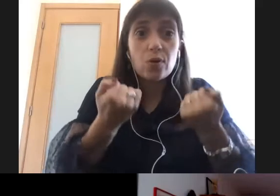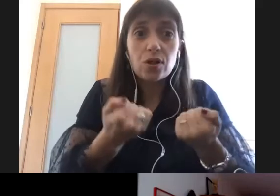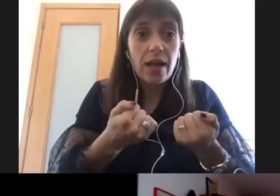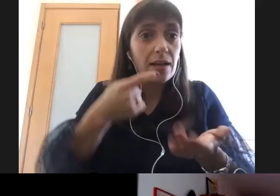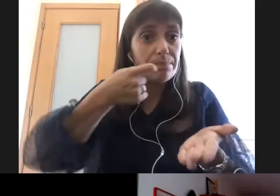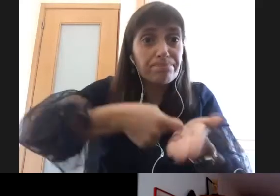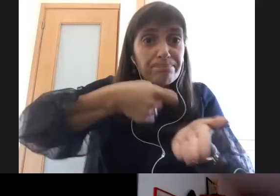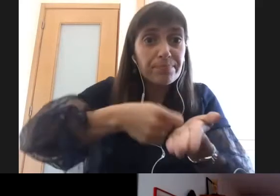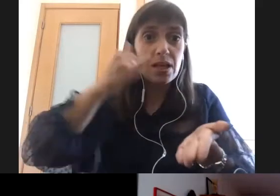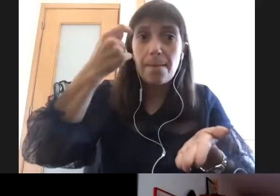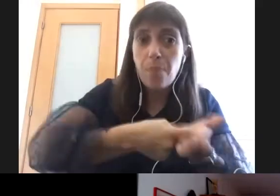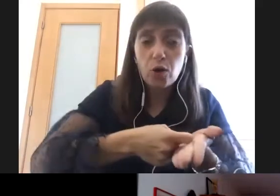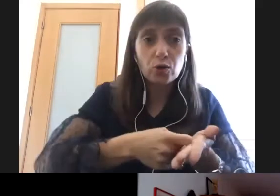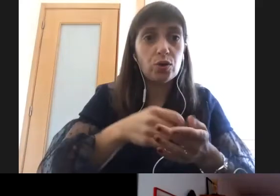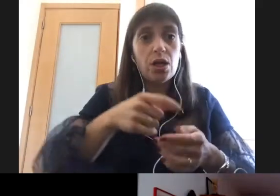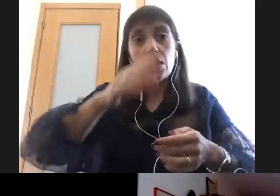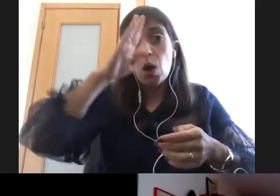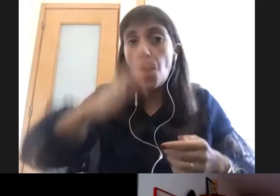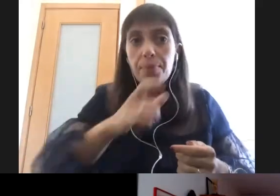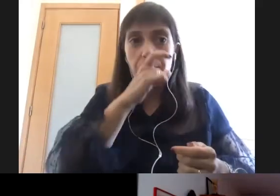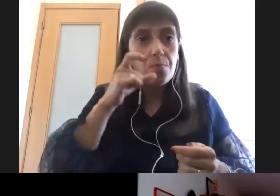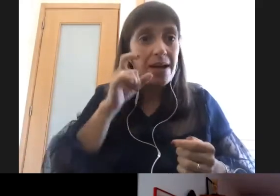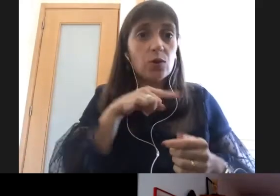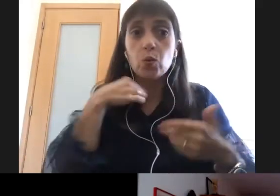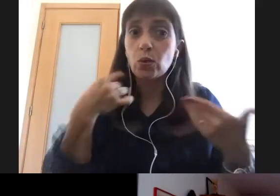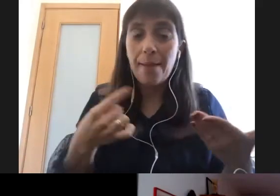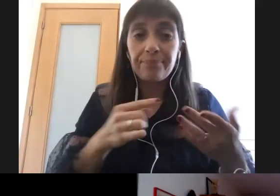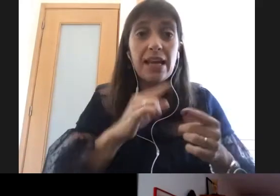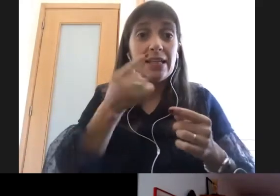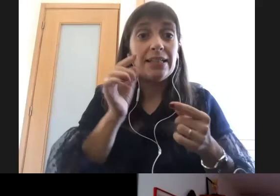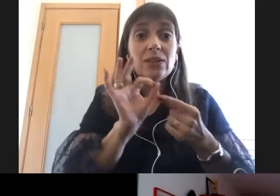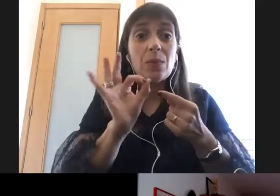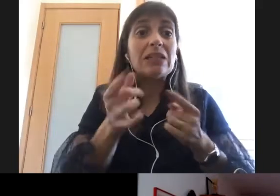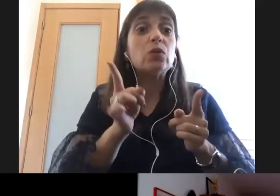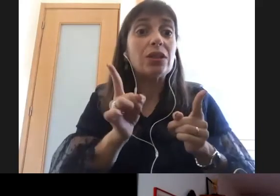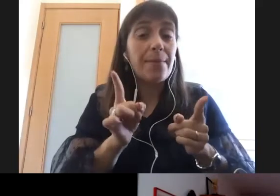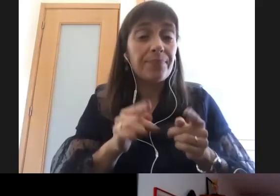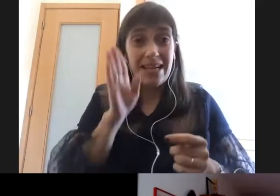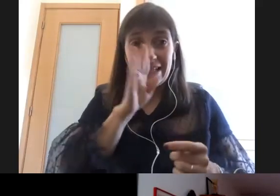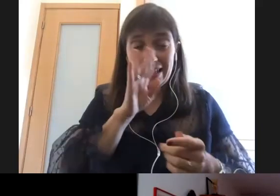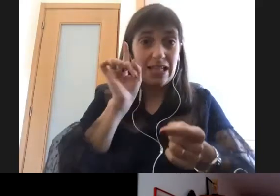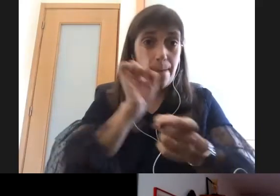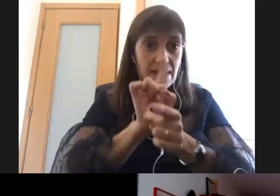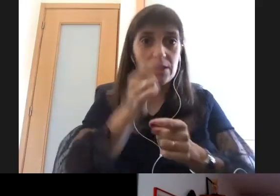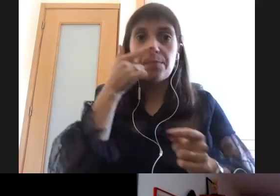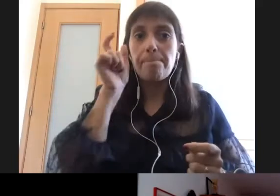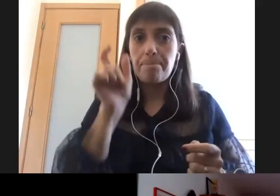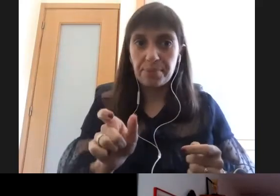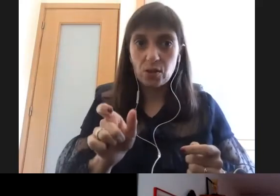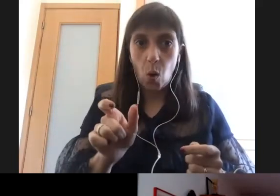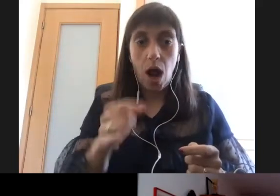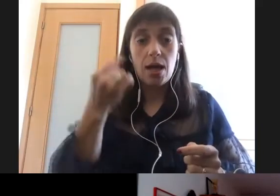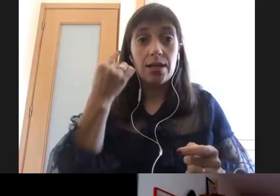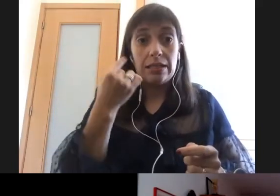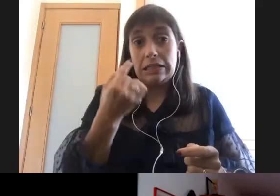cumprir as promessas. E havia um detalhe nesses leilões, que era o seguinte, se a mesma pessoa que tivesse